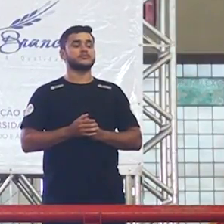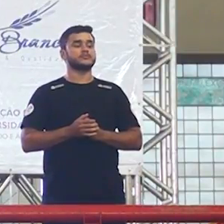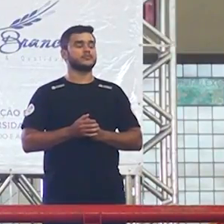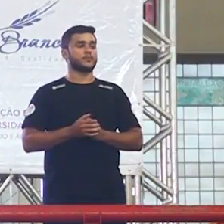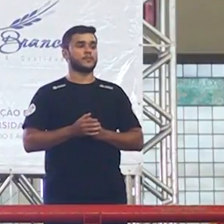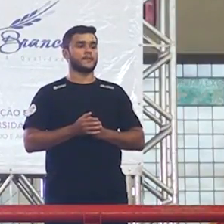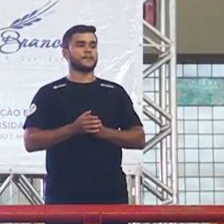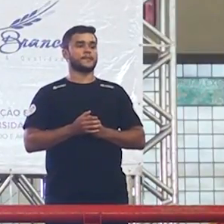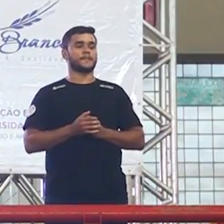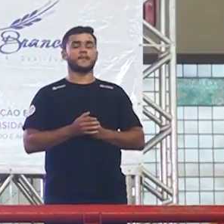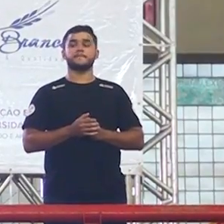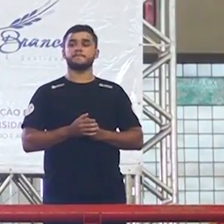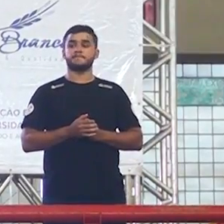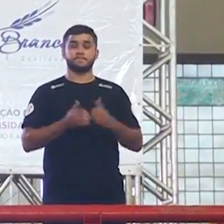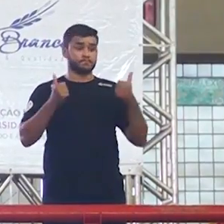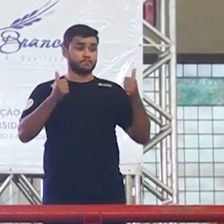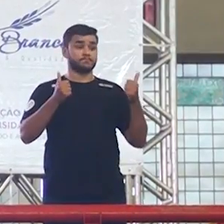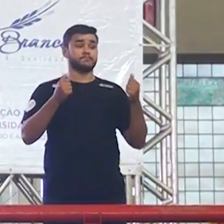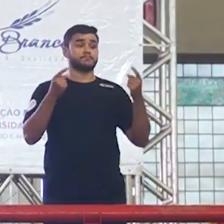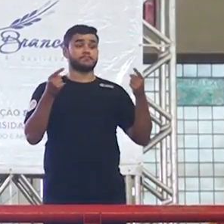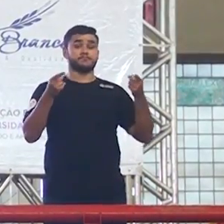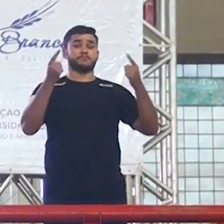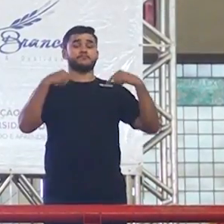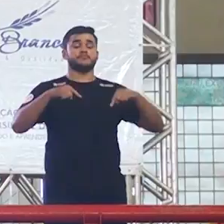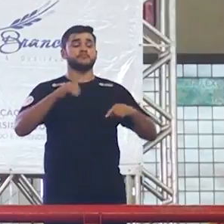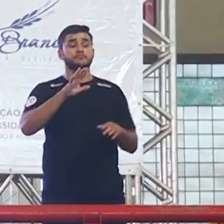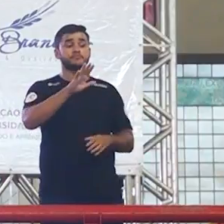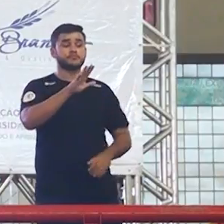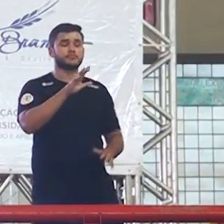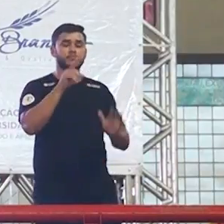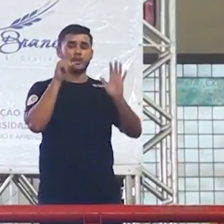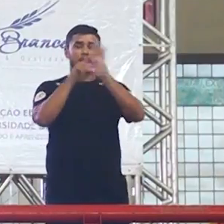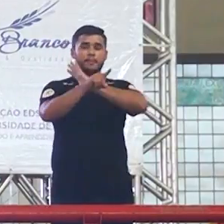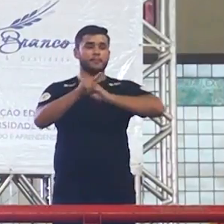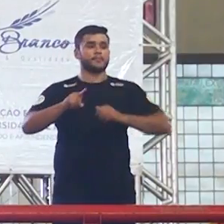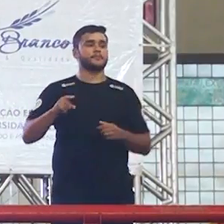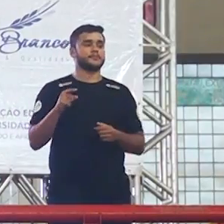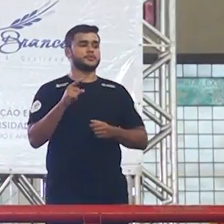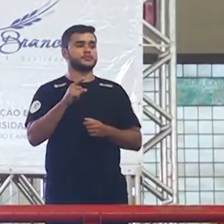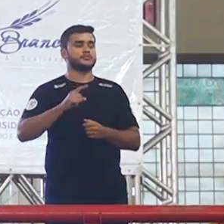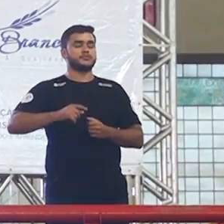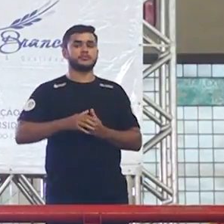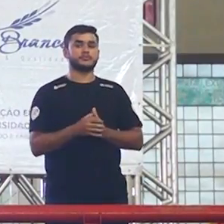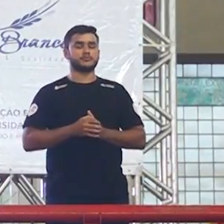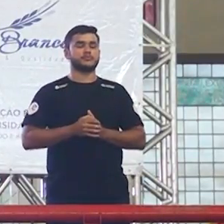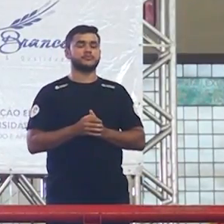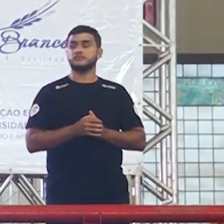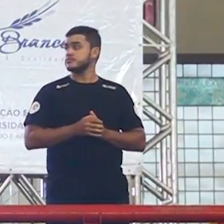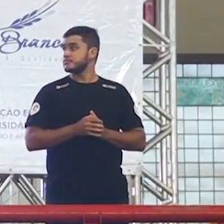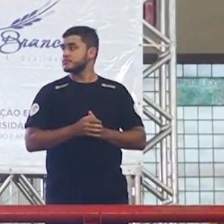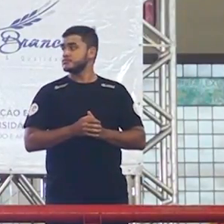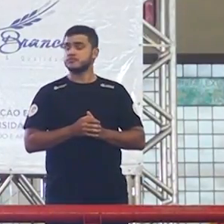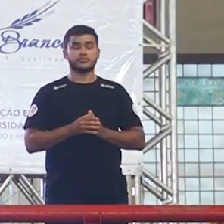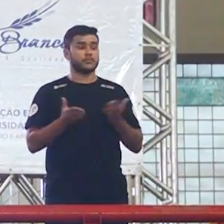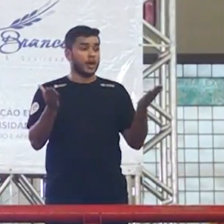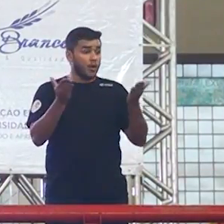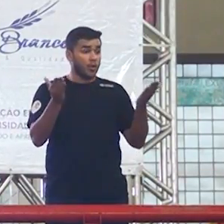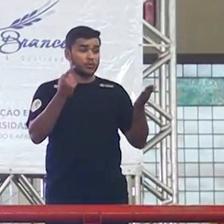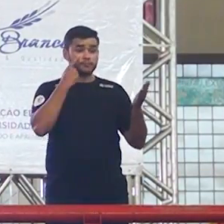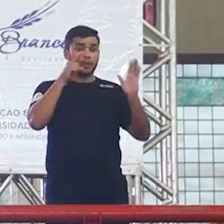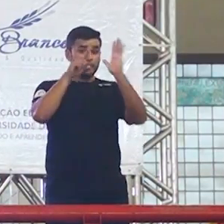Beleza. Vamos agora para uma questãozinha altamente